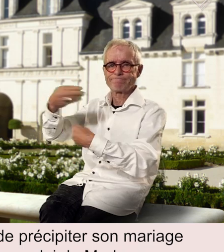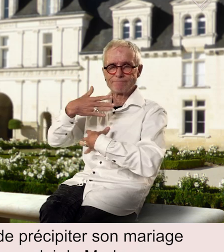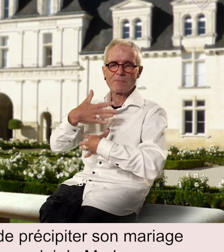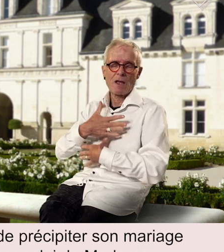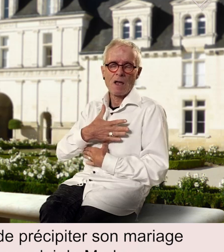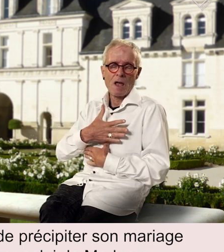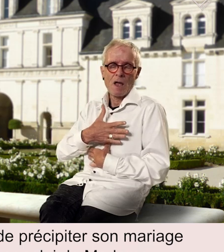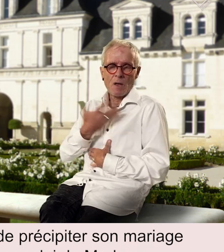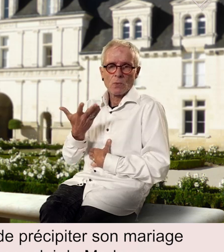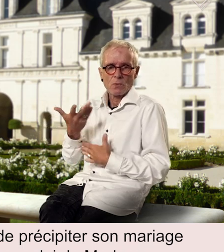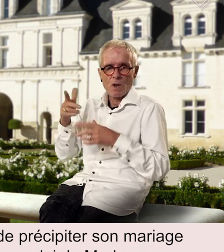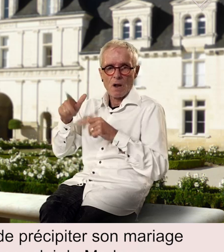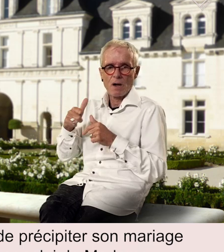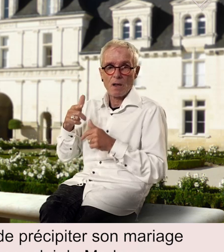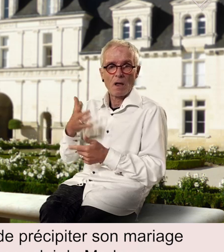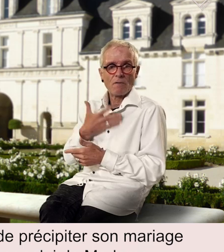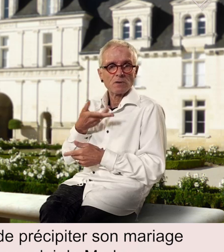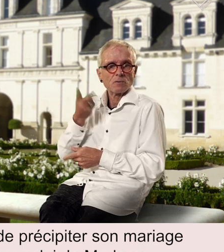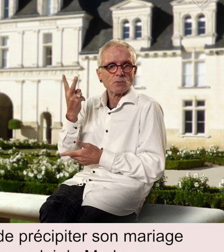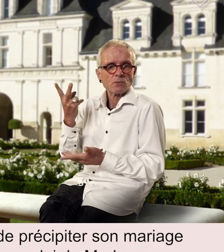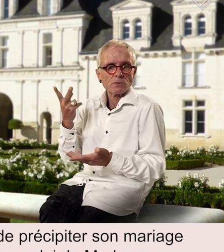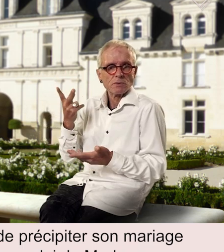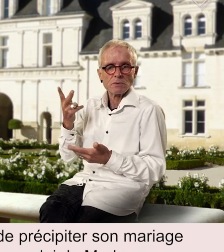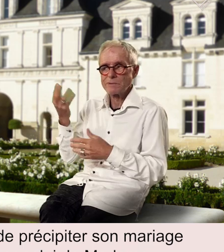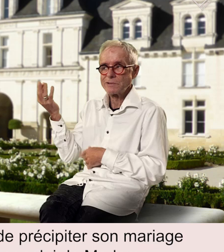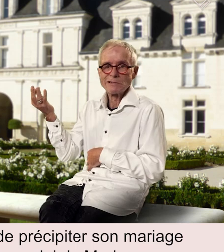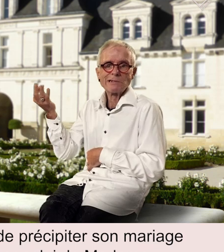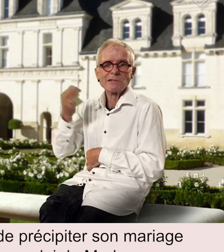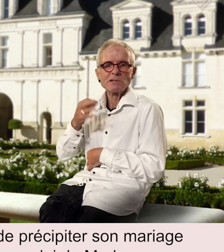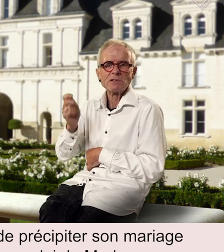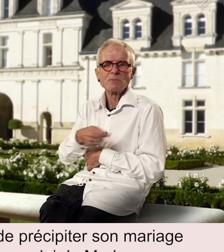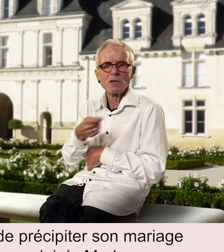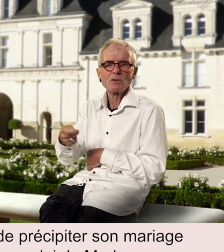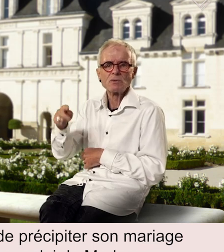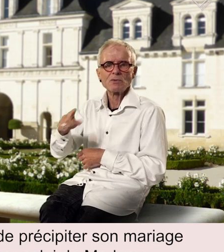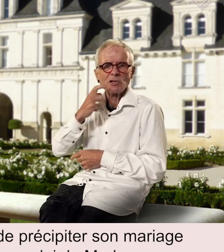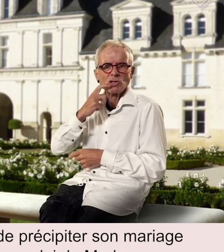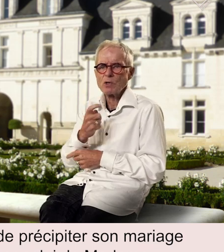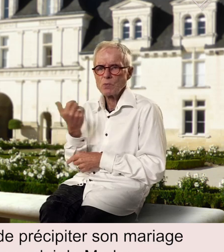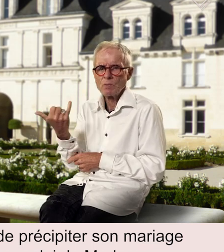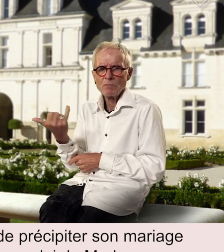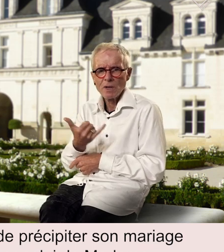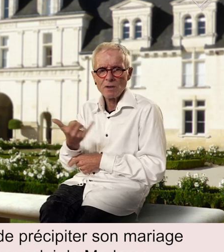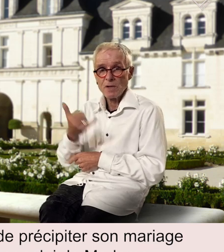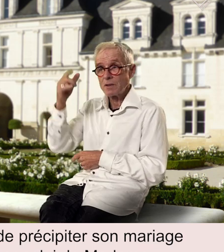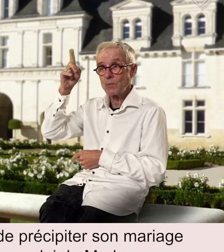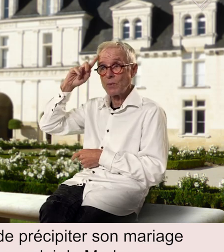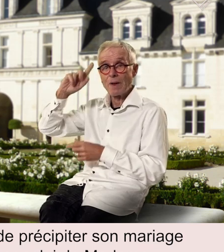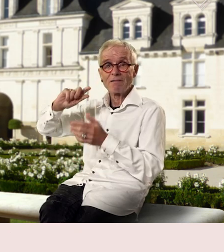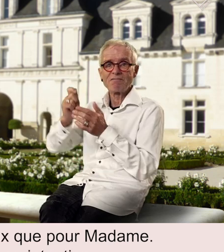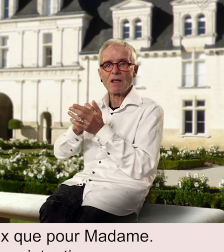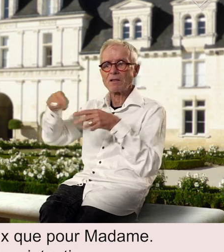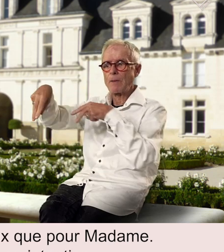si avantageux, elle lui dit qu'il pouvait bien juger qu'elle n'en eut aucune jalousie, puisque le jour du